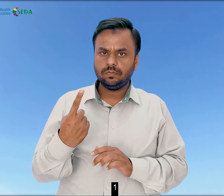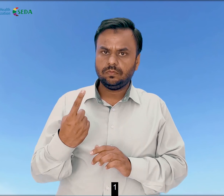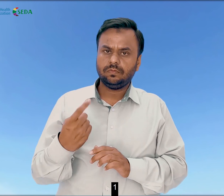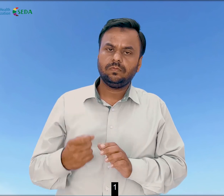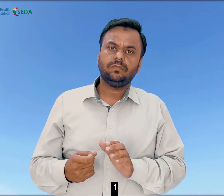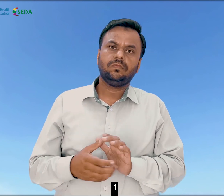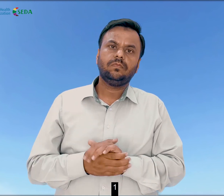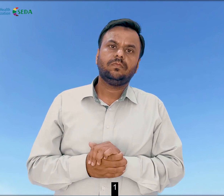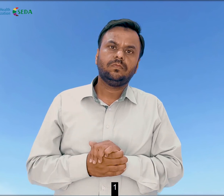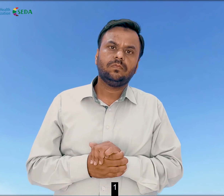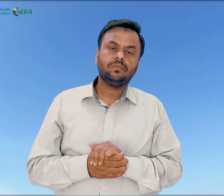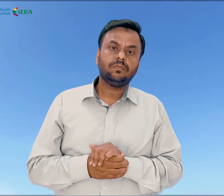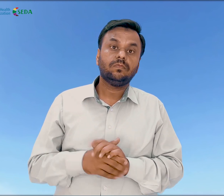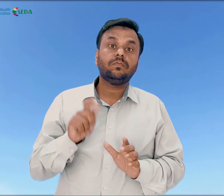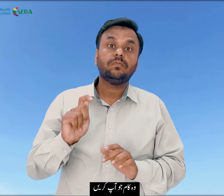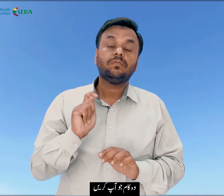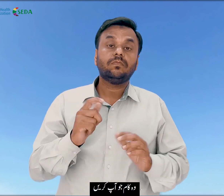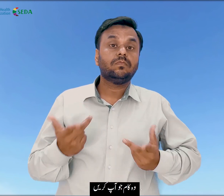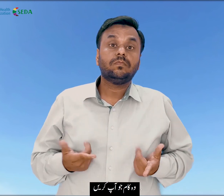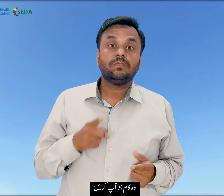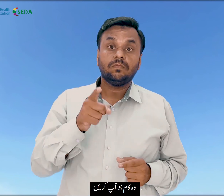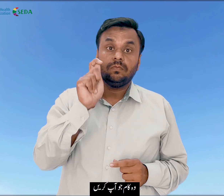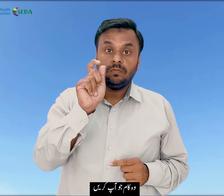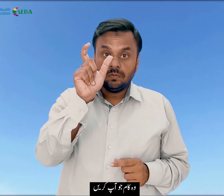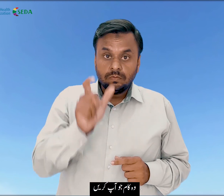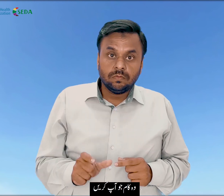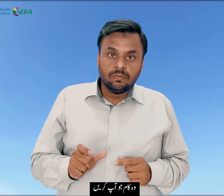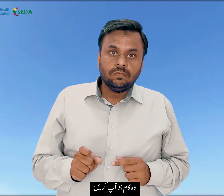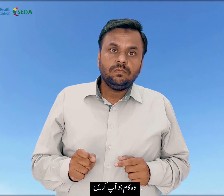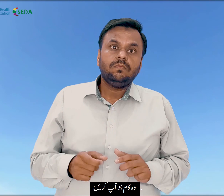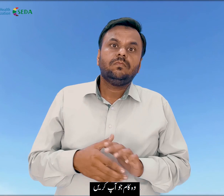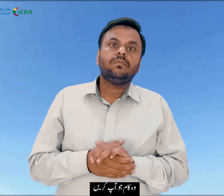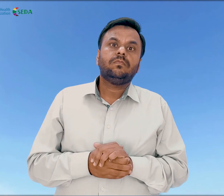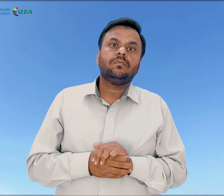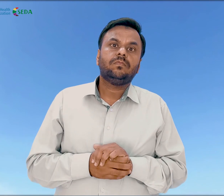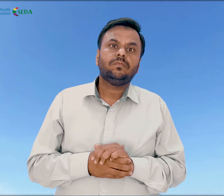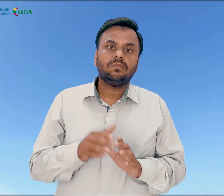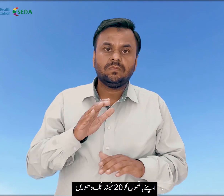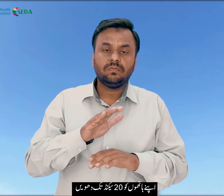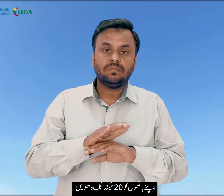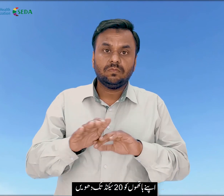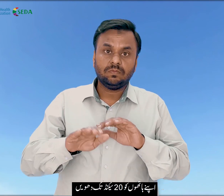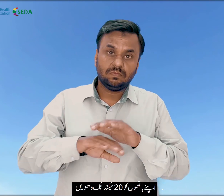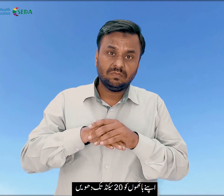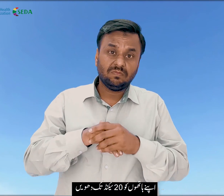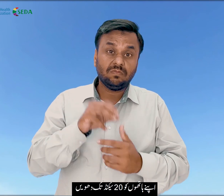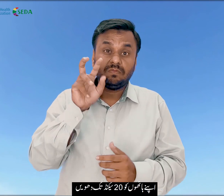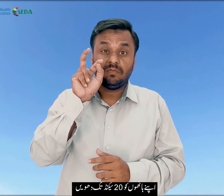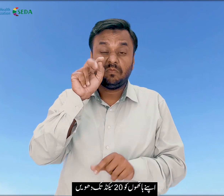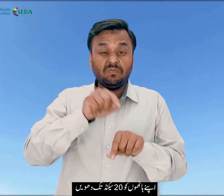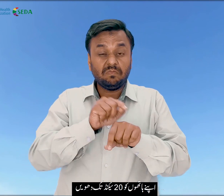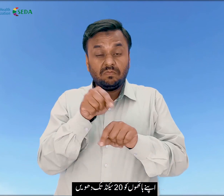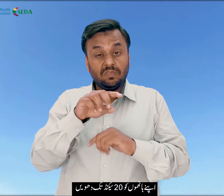نمبر 1، وہ کام جو آپ کریں۔ اپنے ہاتھوں کو 20 سیکنڈ تک